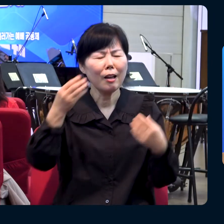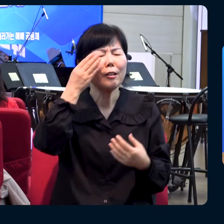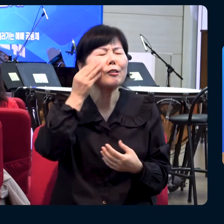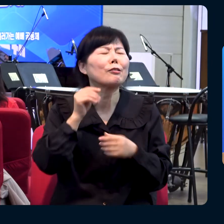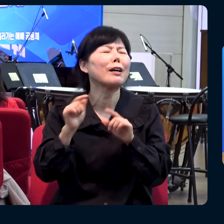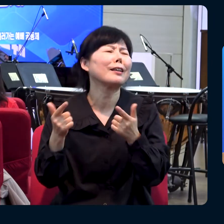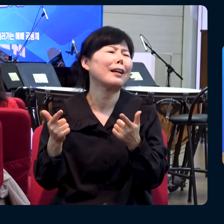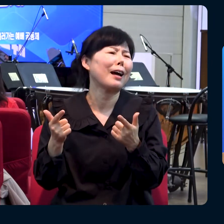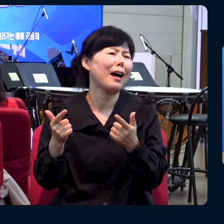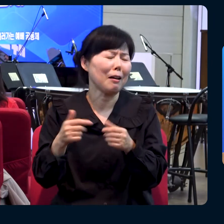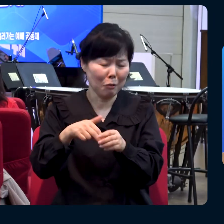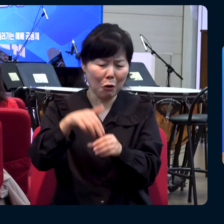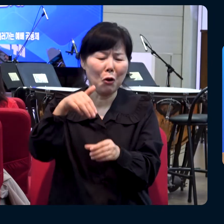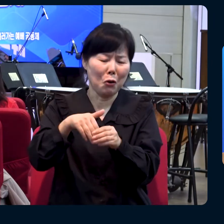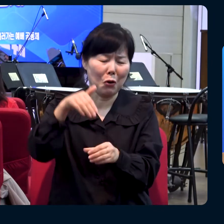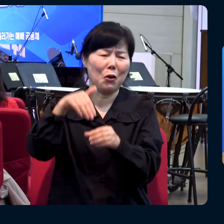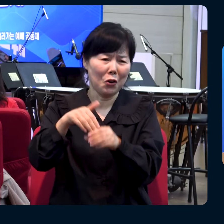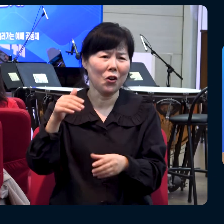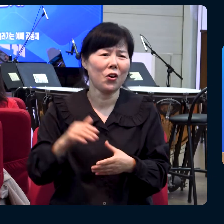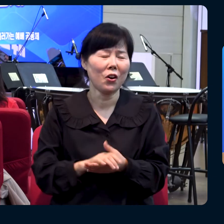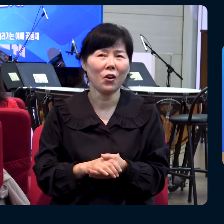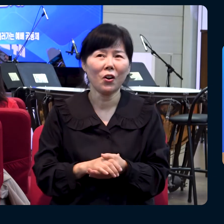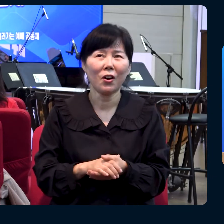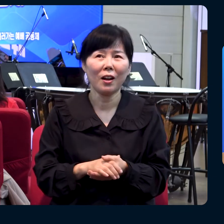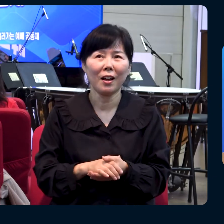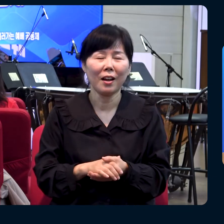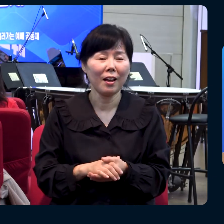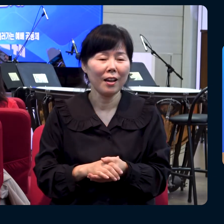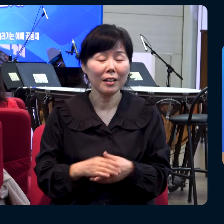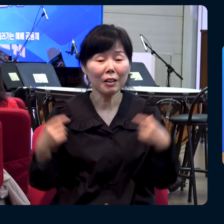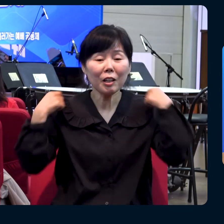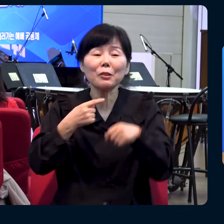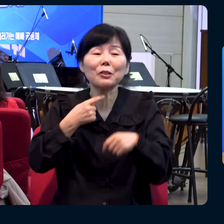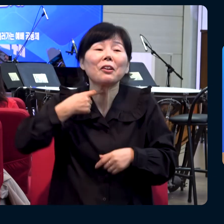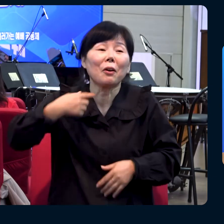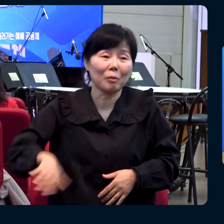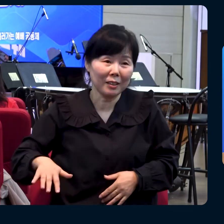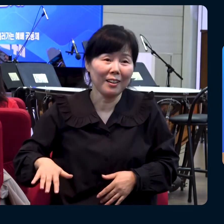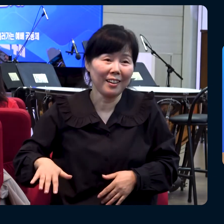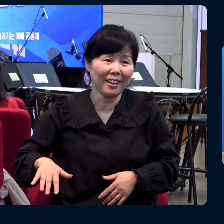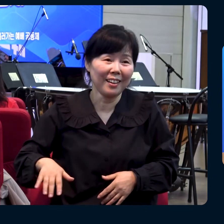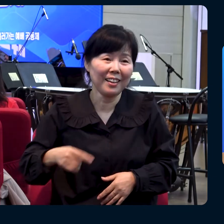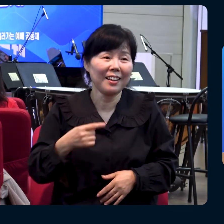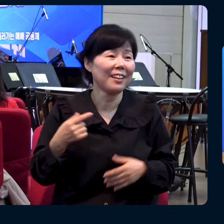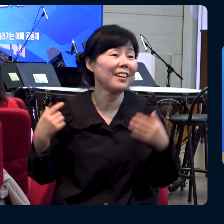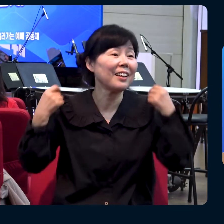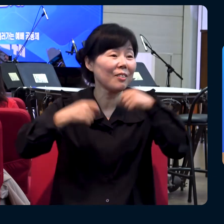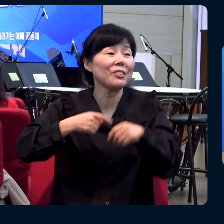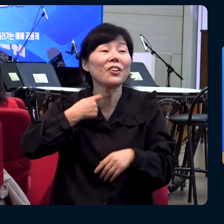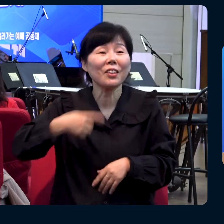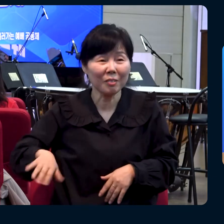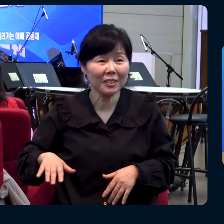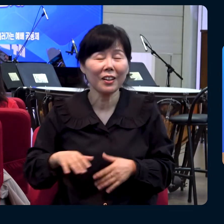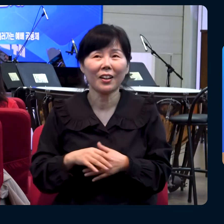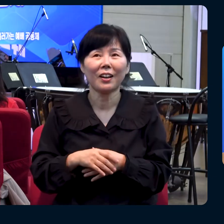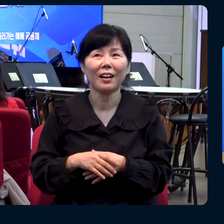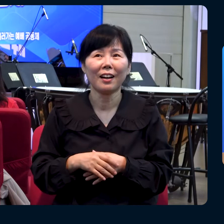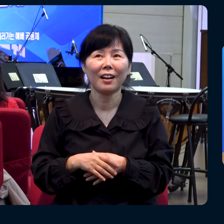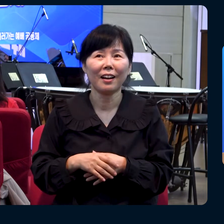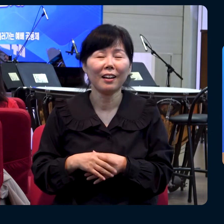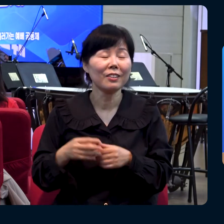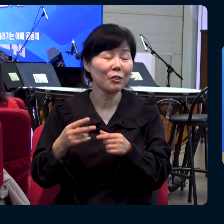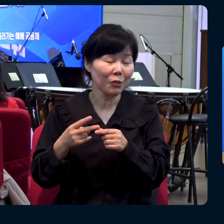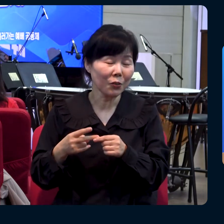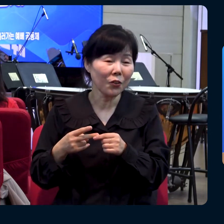있어요. 익숙하지가 않아요. 왜 익숙하지 않으면 첫째는 입어본 적이 없어요. 자유로운 영혼이었거든요, 목동으로.